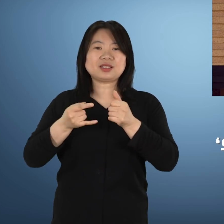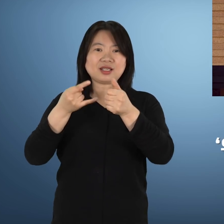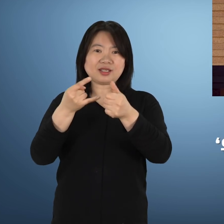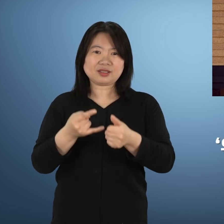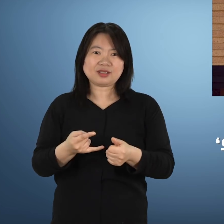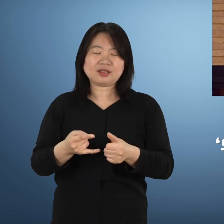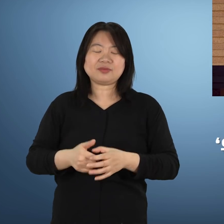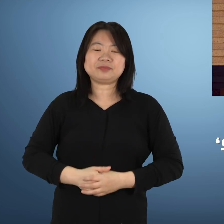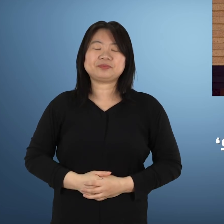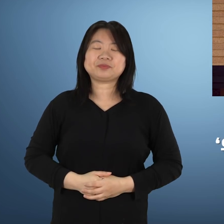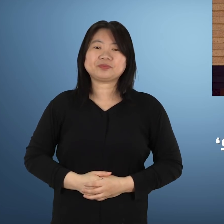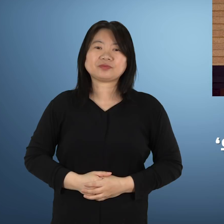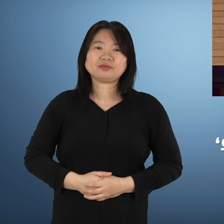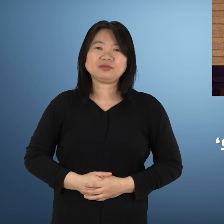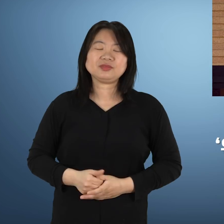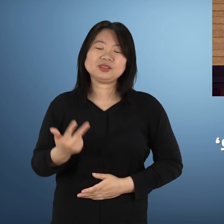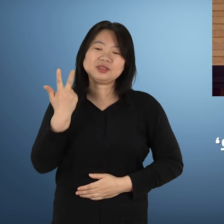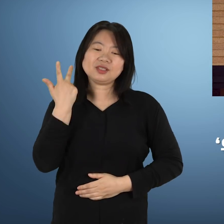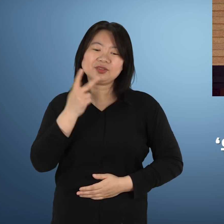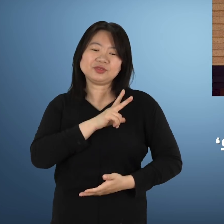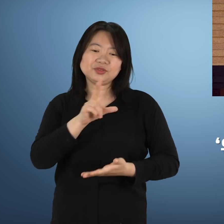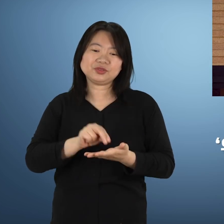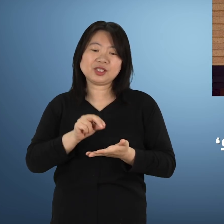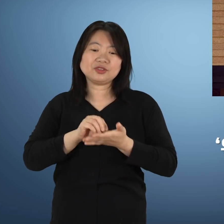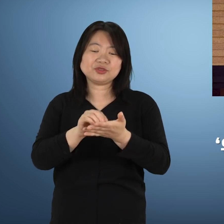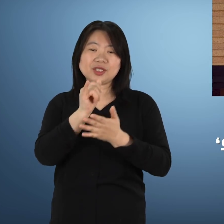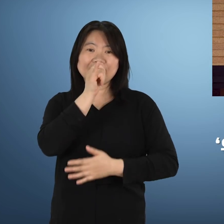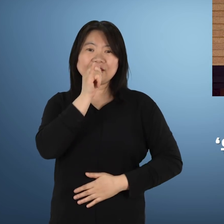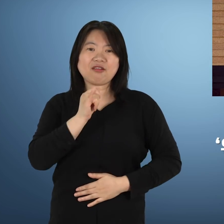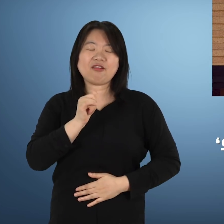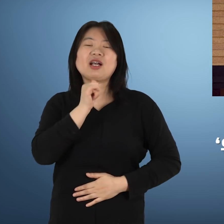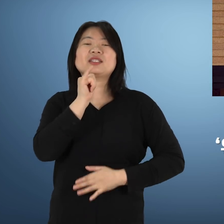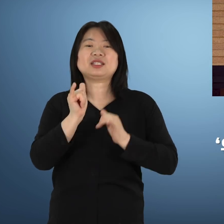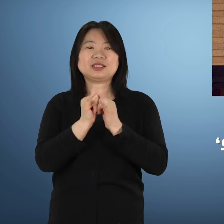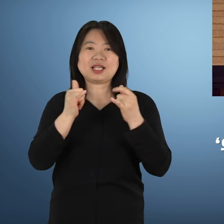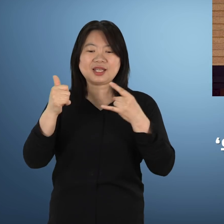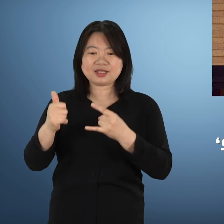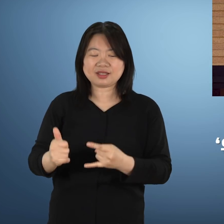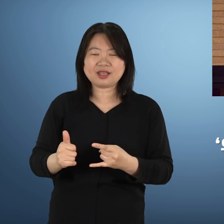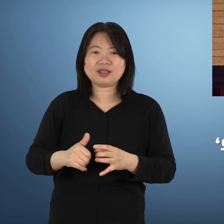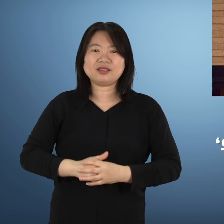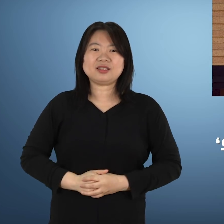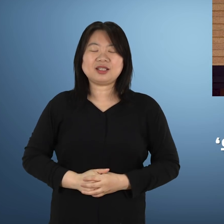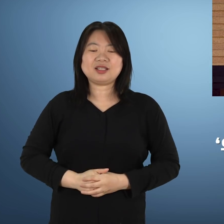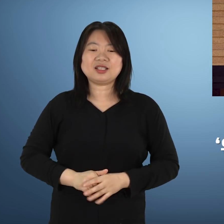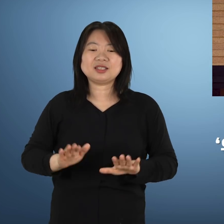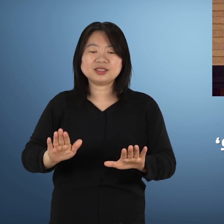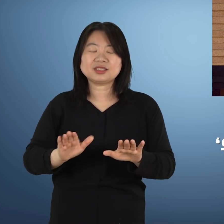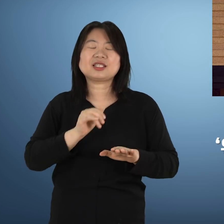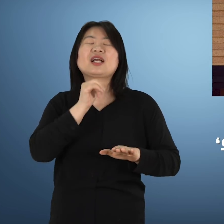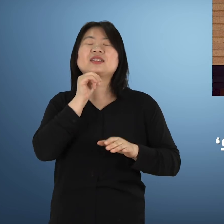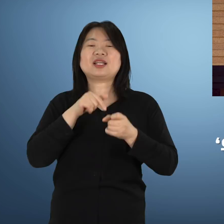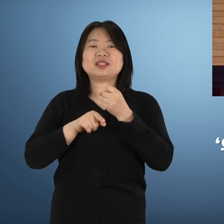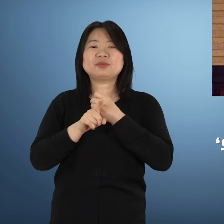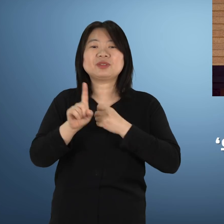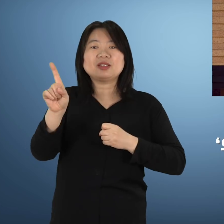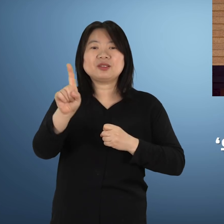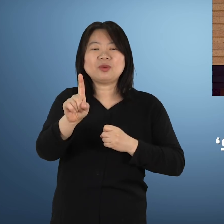자에게, 여기 지난주 주제가 등장을 하죠. 가난한 자에게. 여기서 가난함이라는